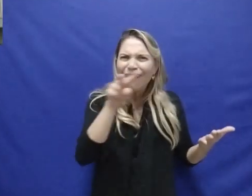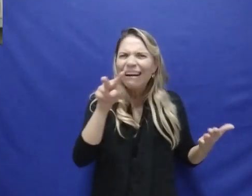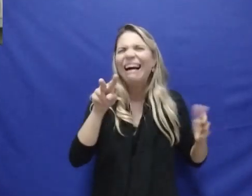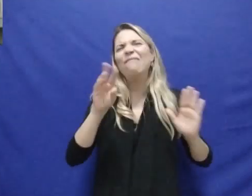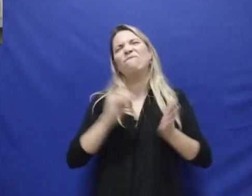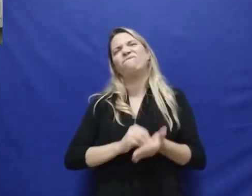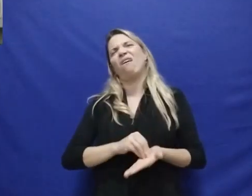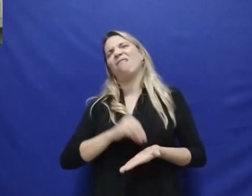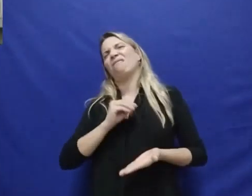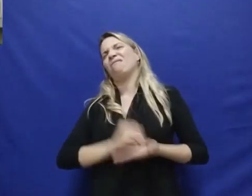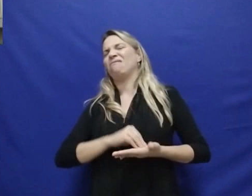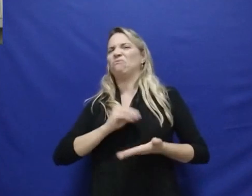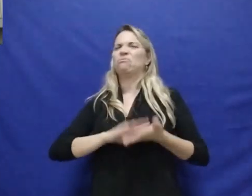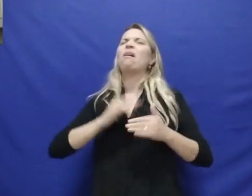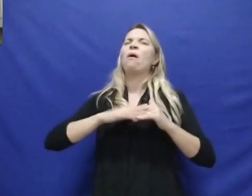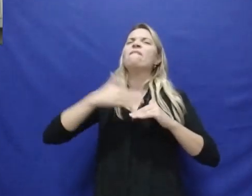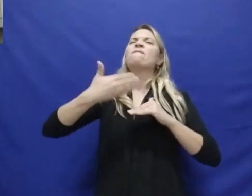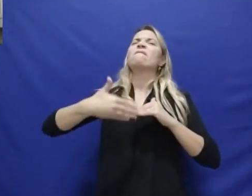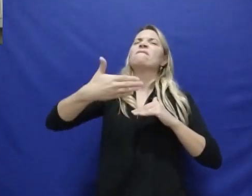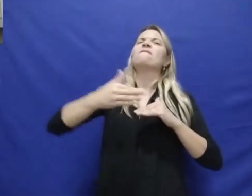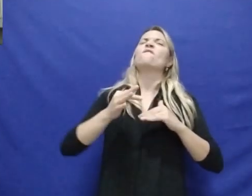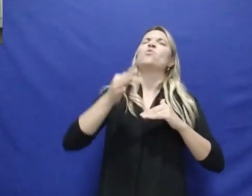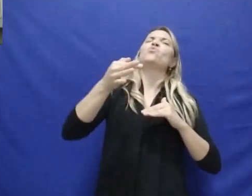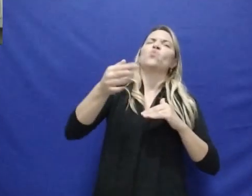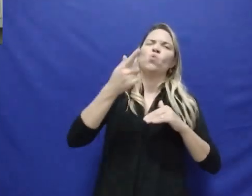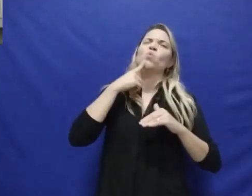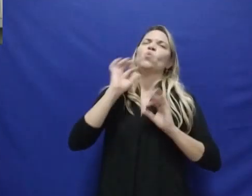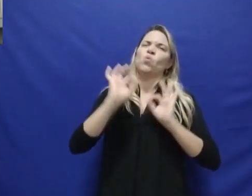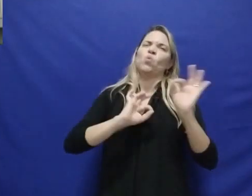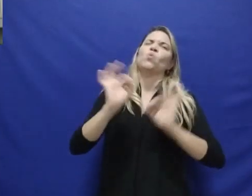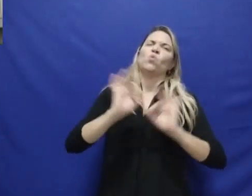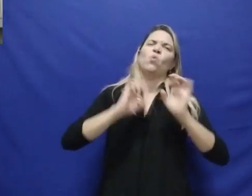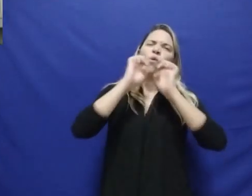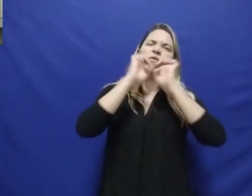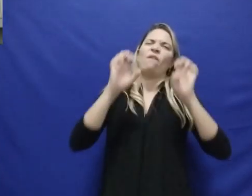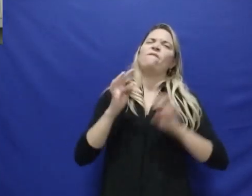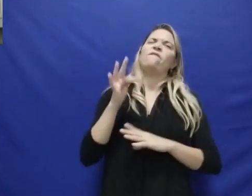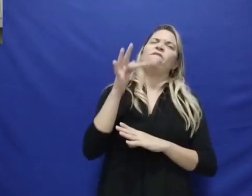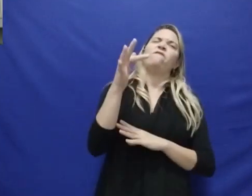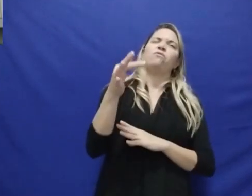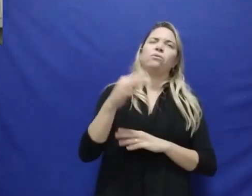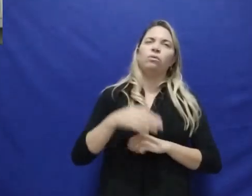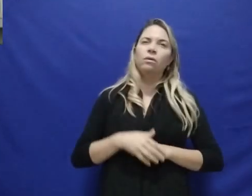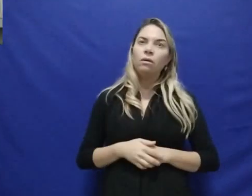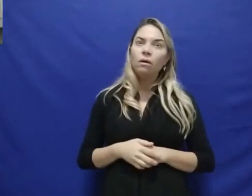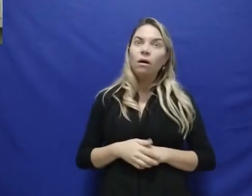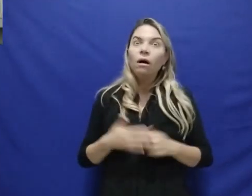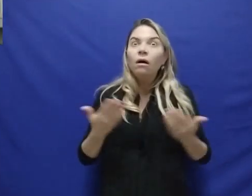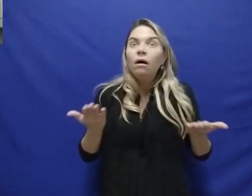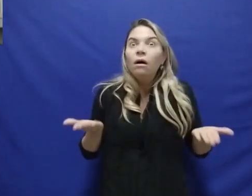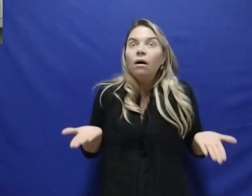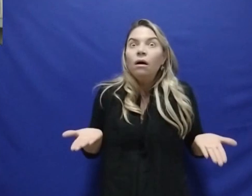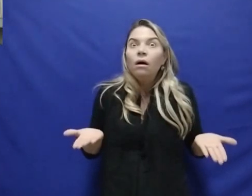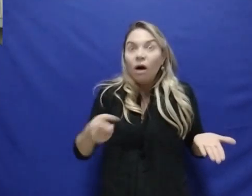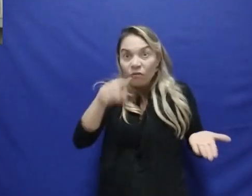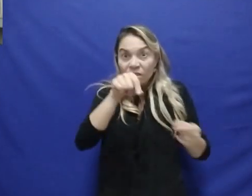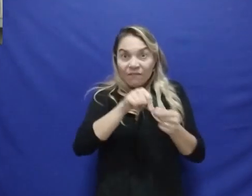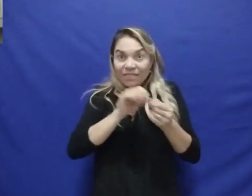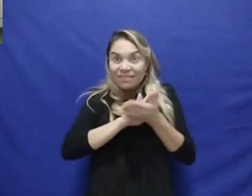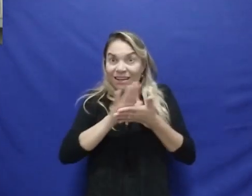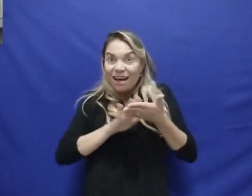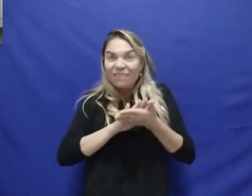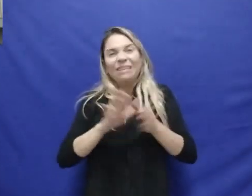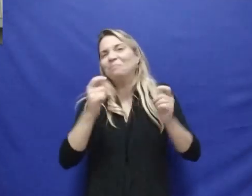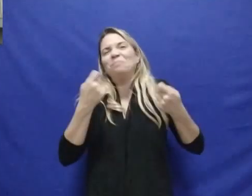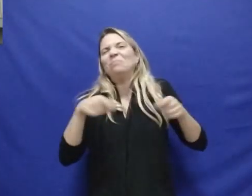à disposição. Você, crente em Jesus, erga os olhos e veja o poder do Evangelho, o poder de Deus. Ele quer te usar.